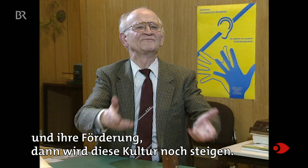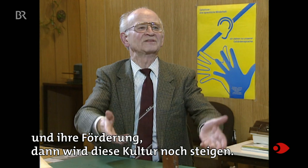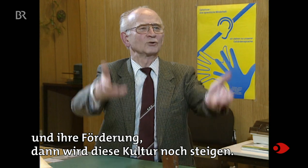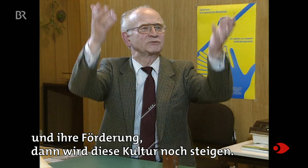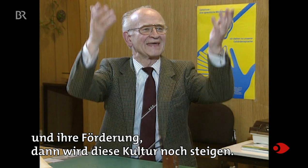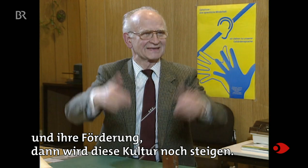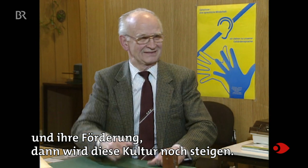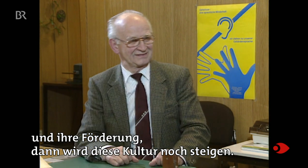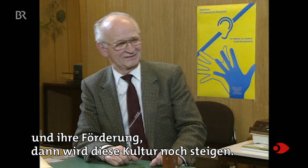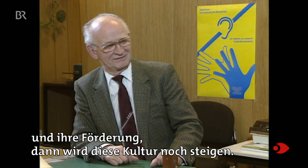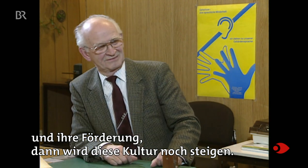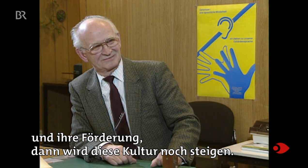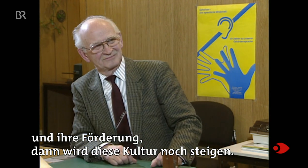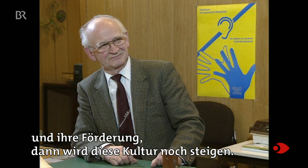dann wird diese Kultur noch steigen.